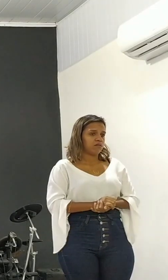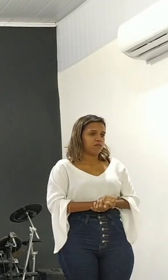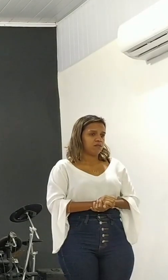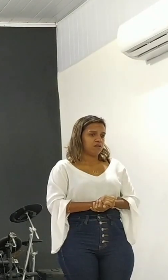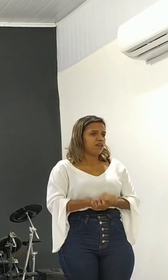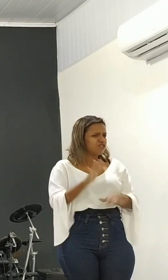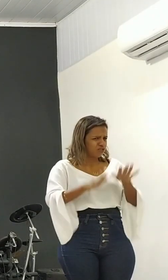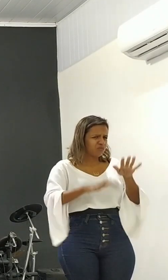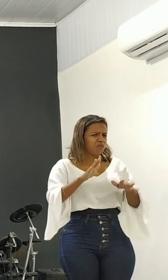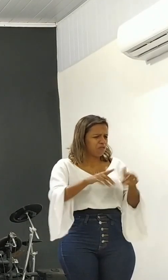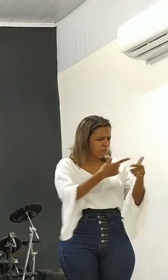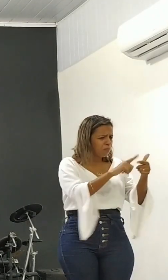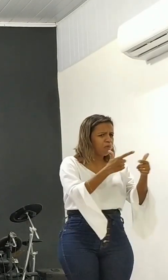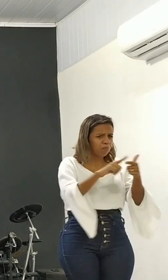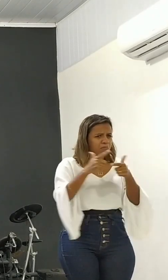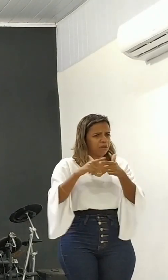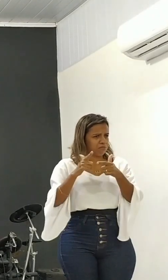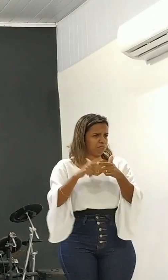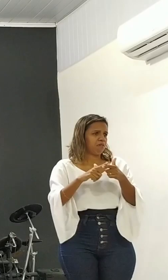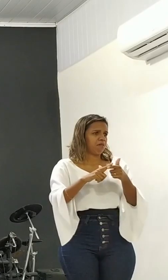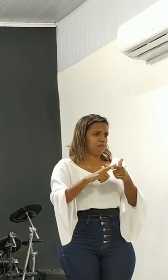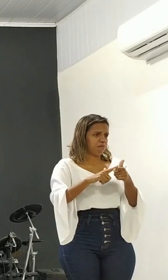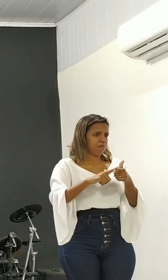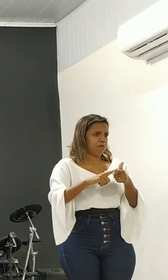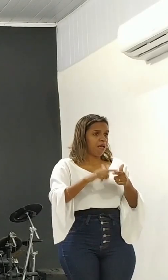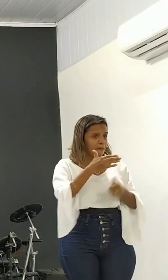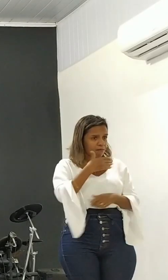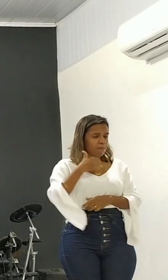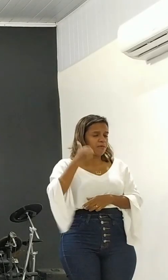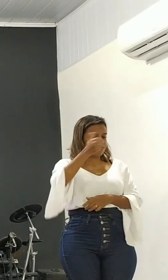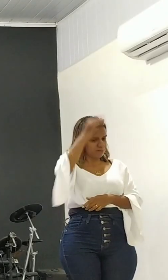de todos os problemas, eu digo para vocês que vale a pena.